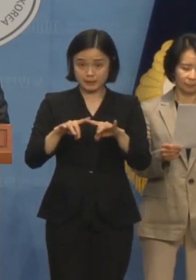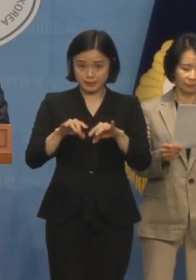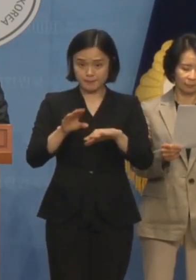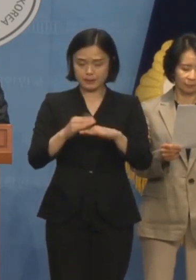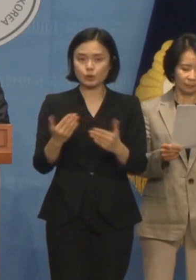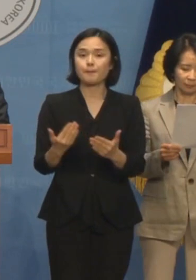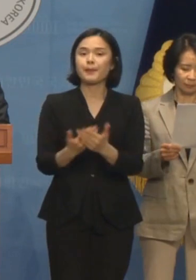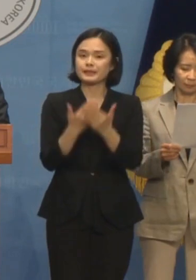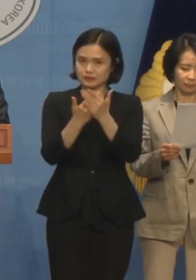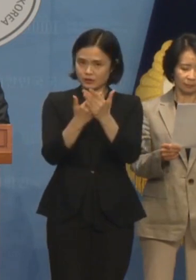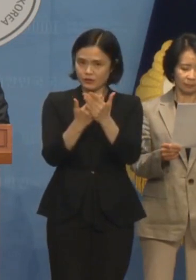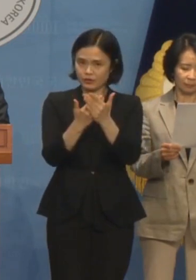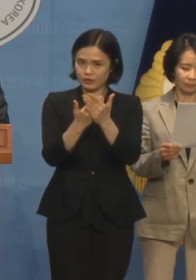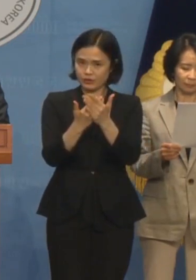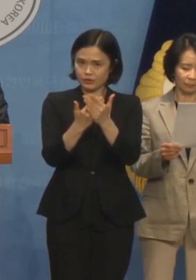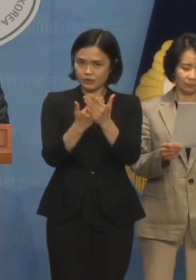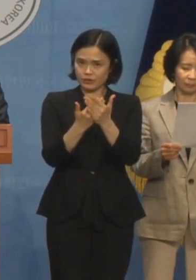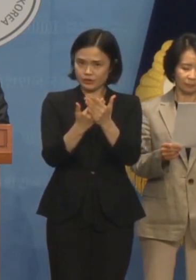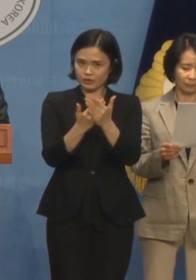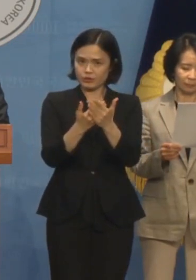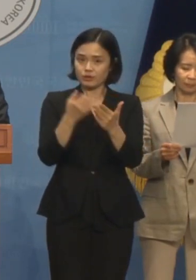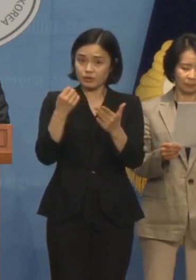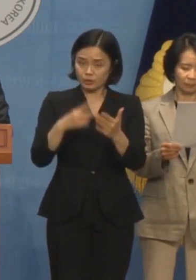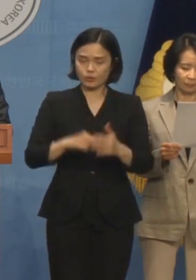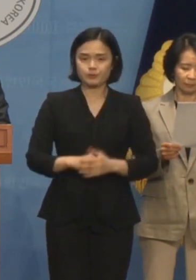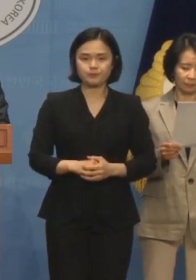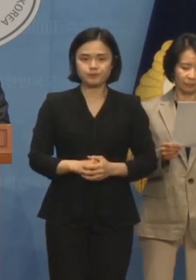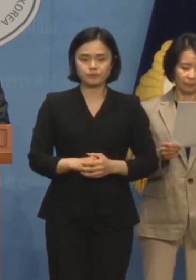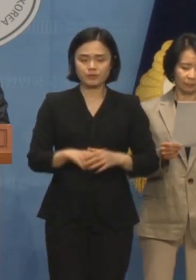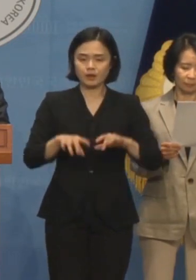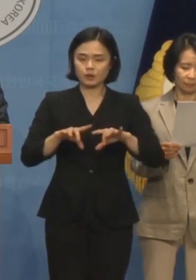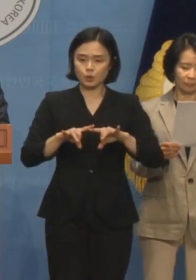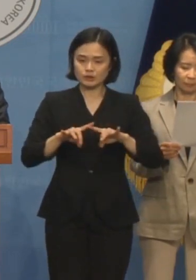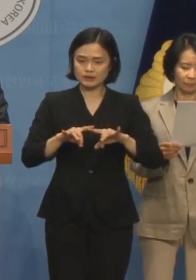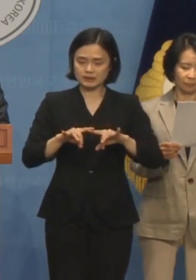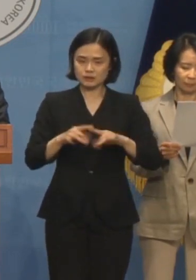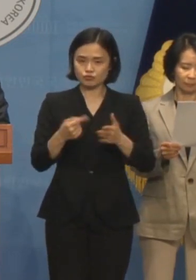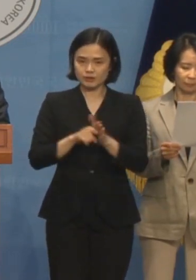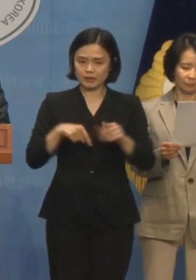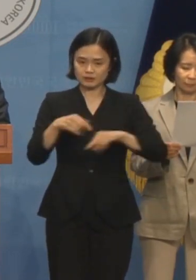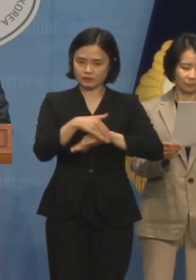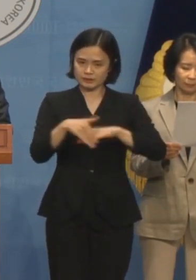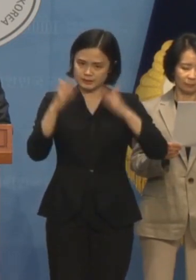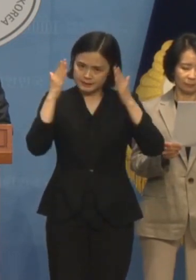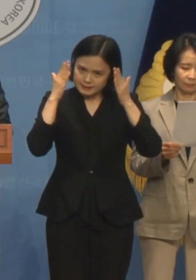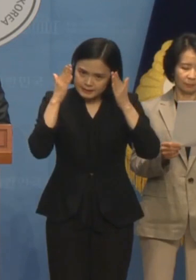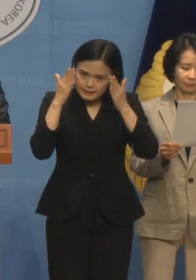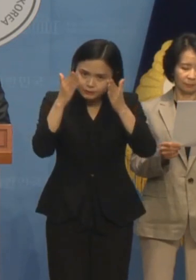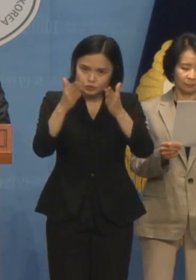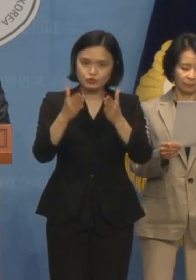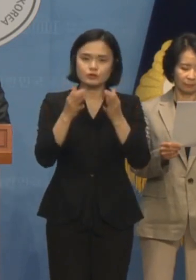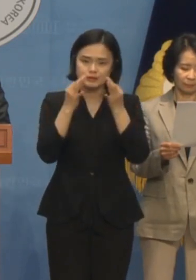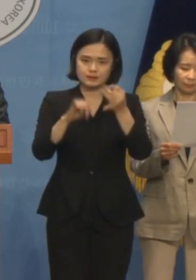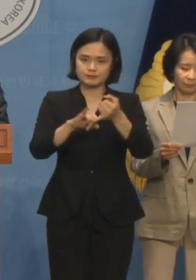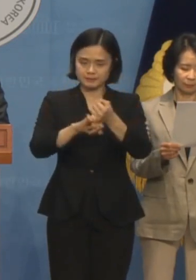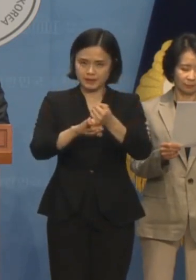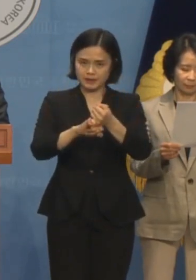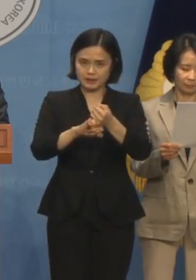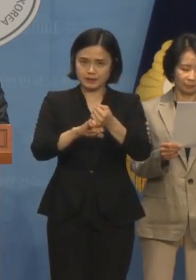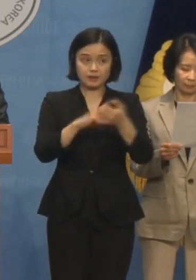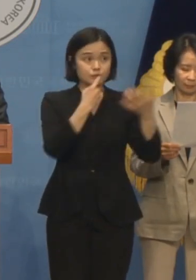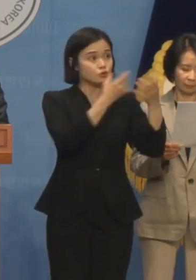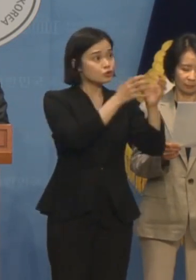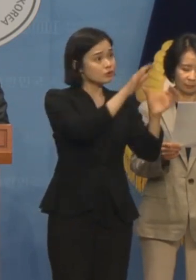위한 과학기술정보 방송통신 정책에 집중할 것입니다. 더불어민주당